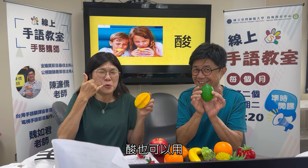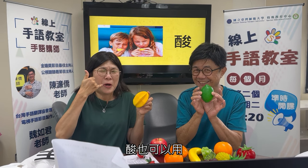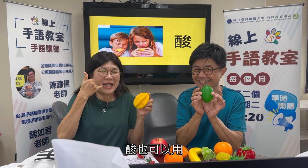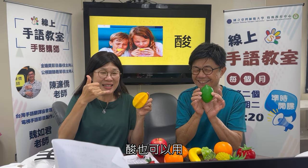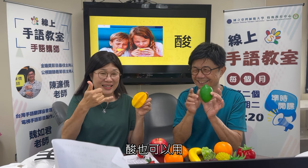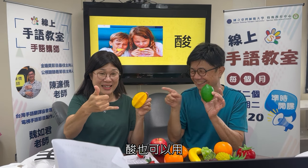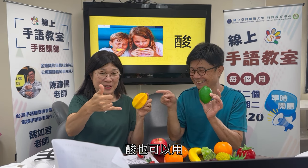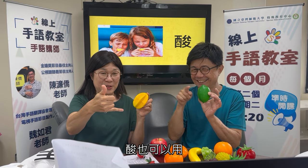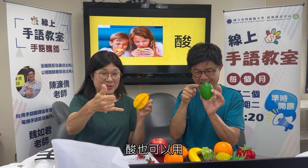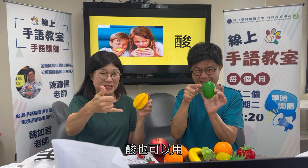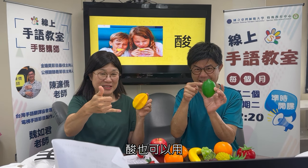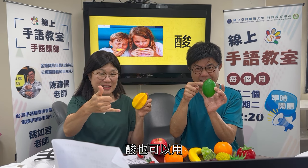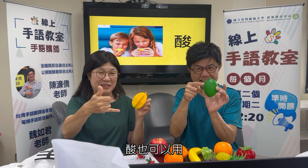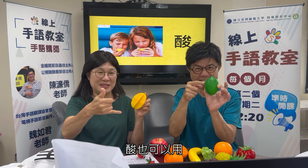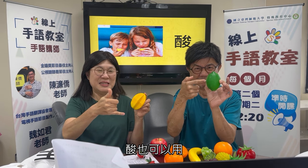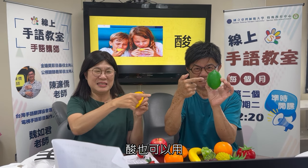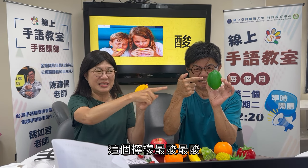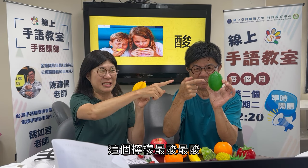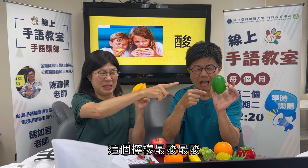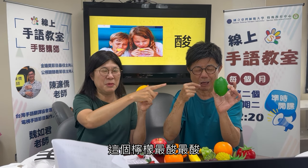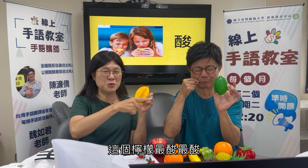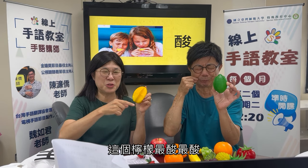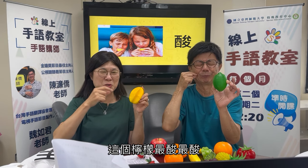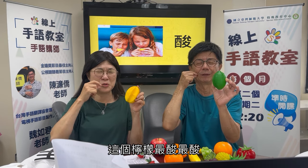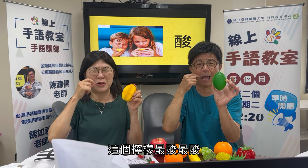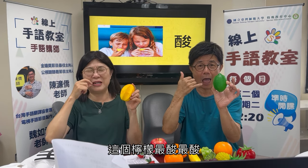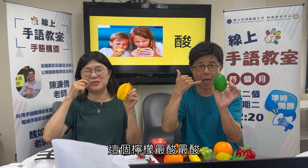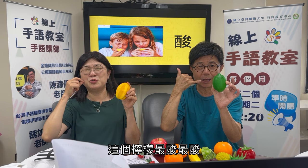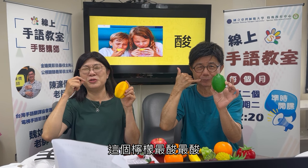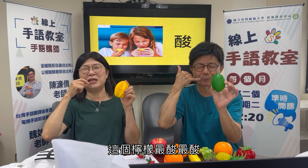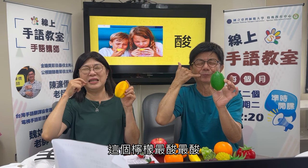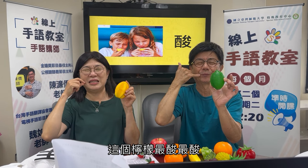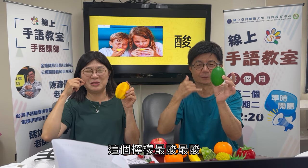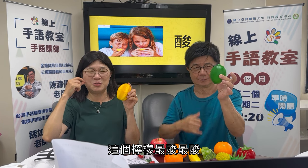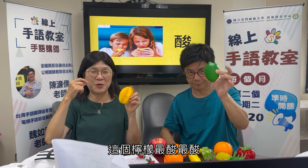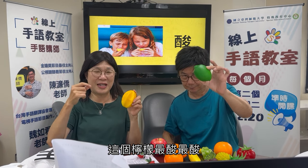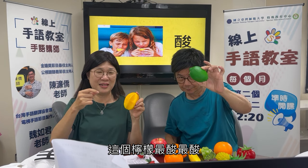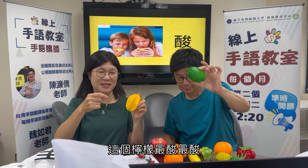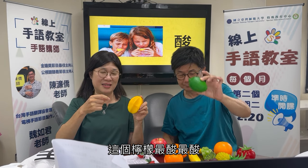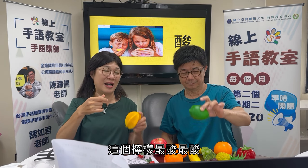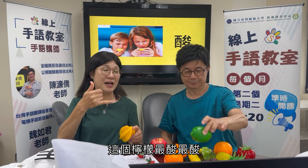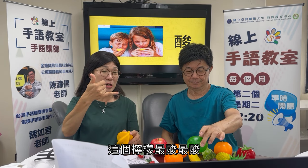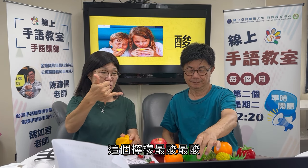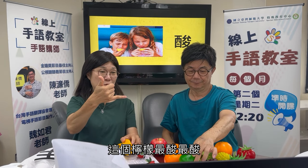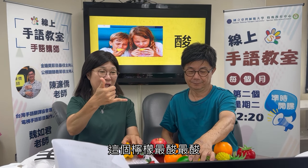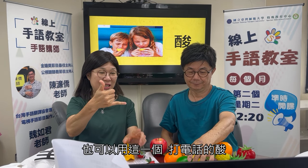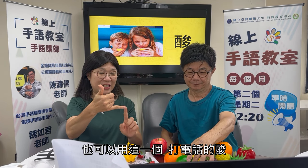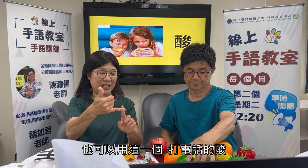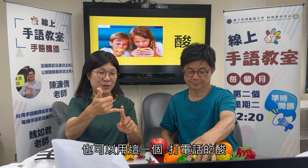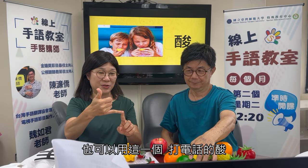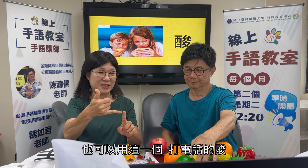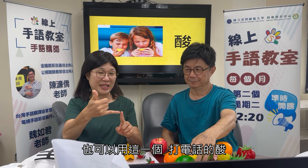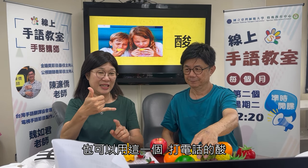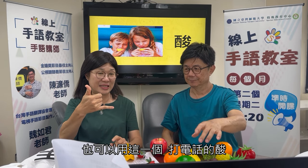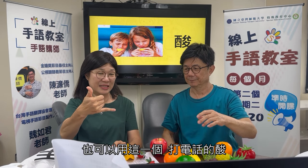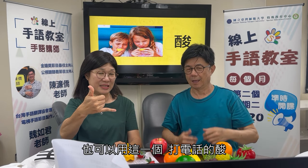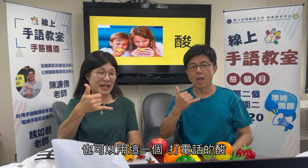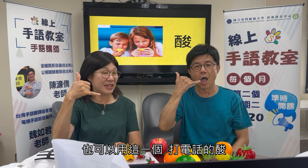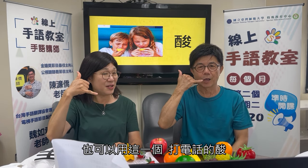酸也可以用，这个柠檬最酸了，最酸了，酸也可以用这一个，打电话